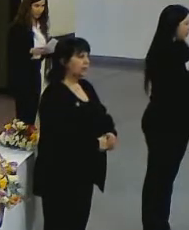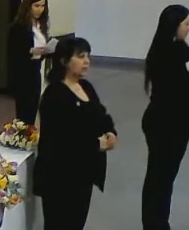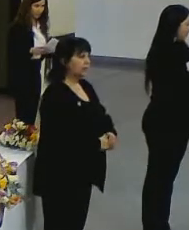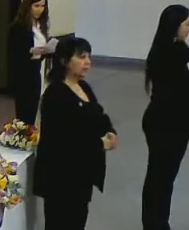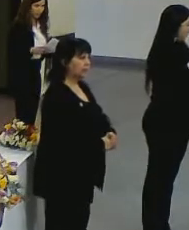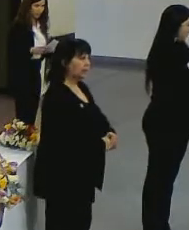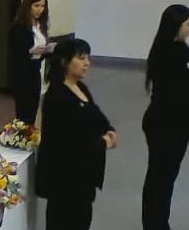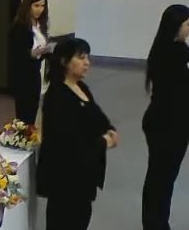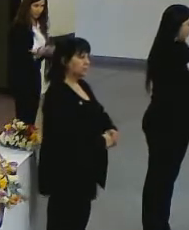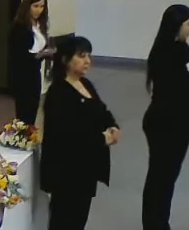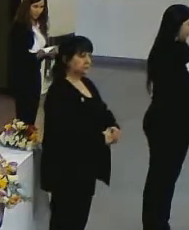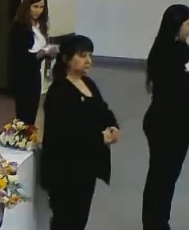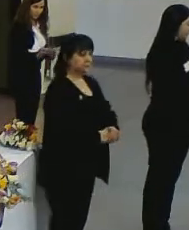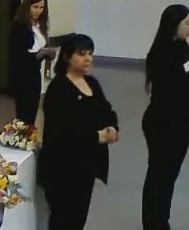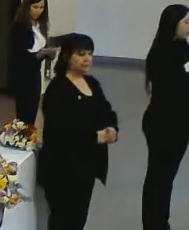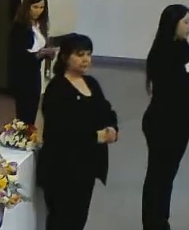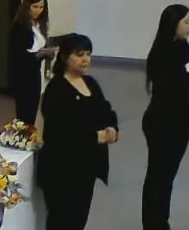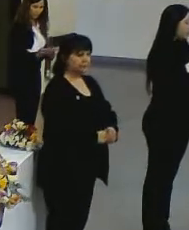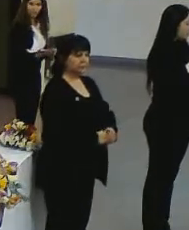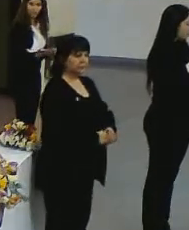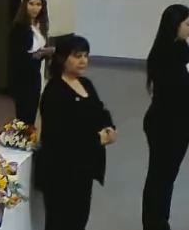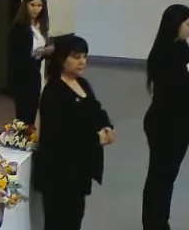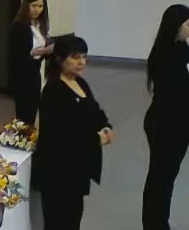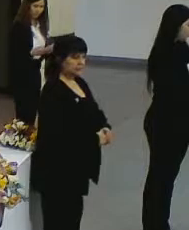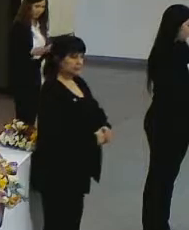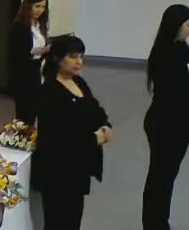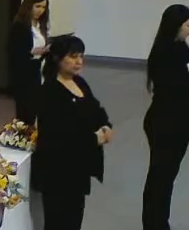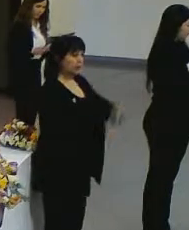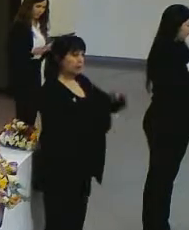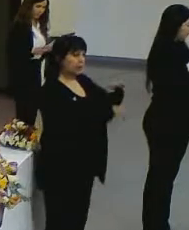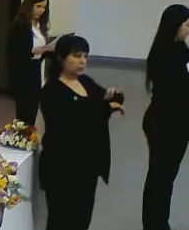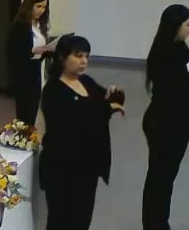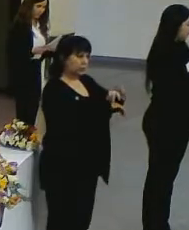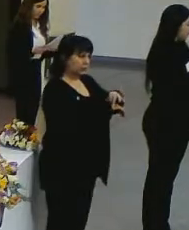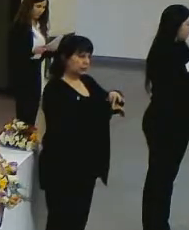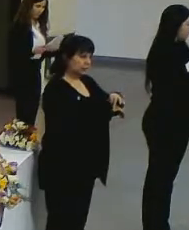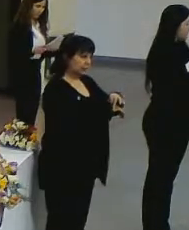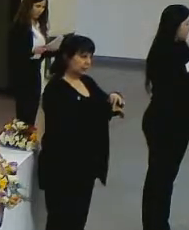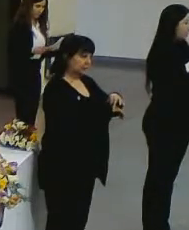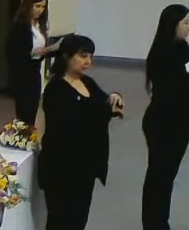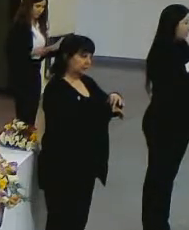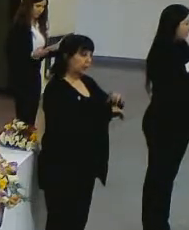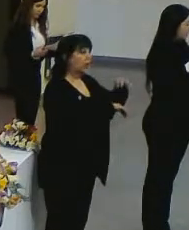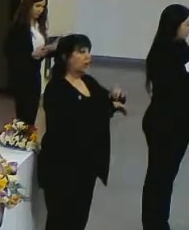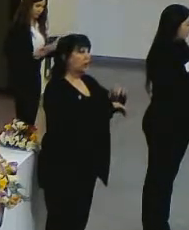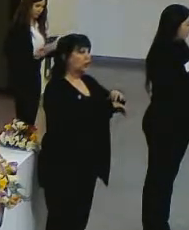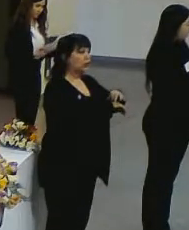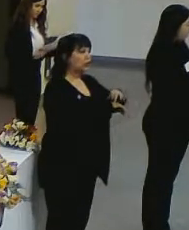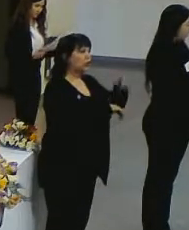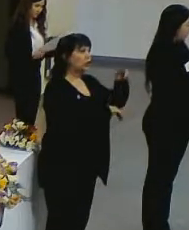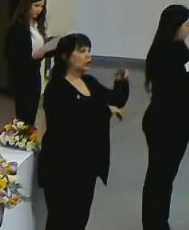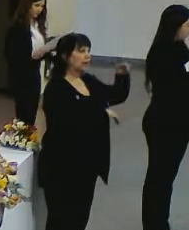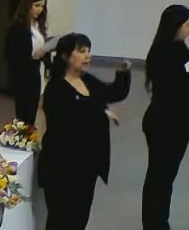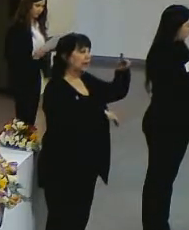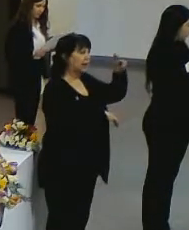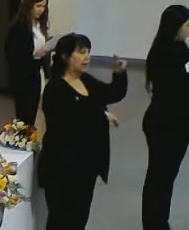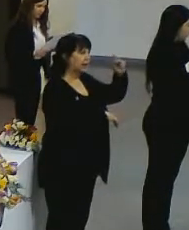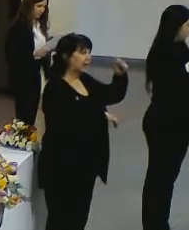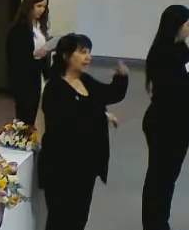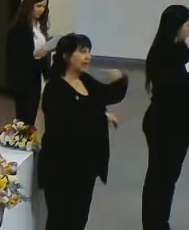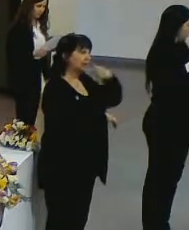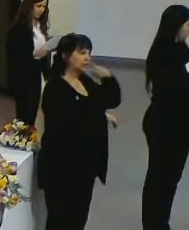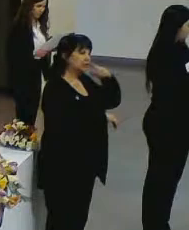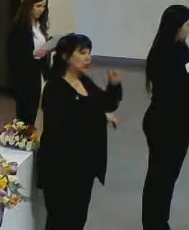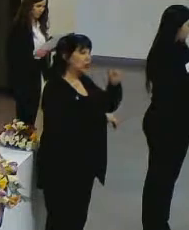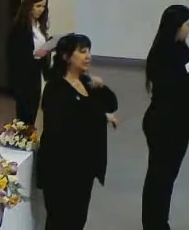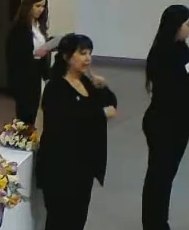Presentación de los profesionales. Doctora Laura Rasiopi, médico general egresada de la UNCULO,